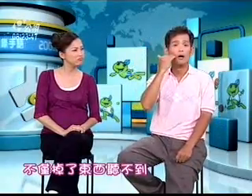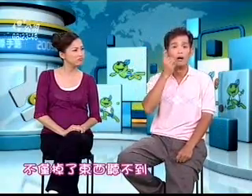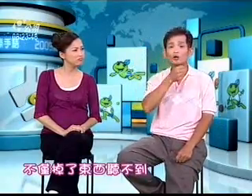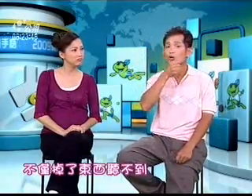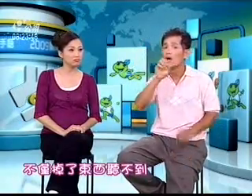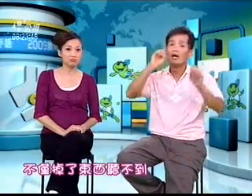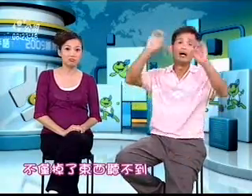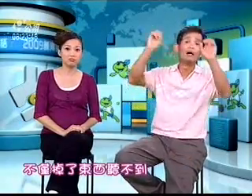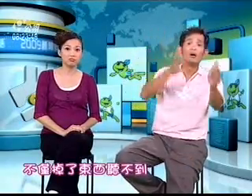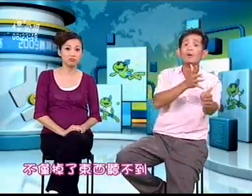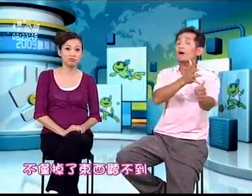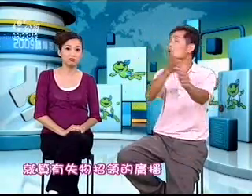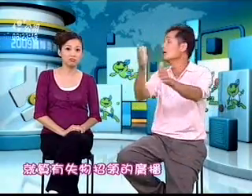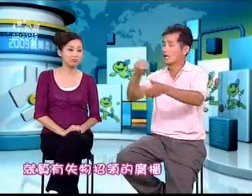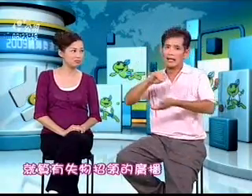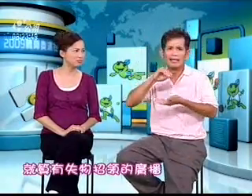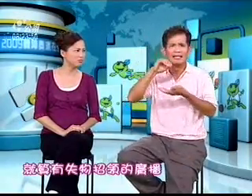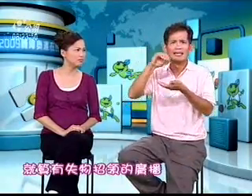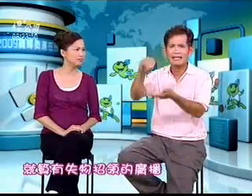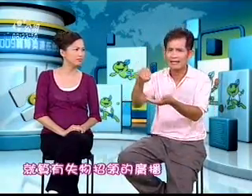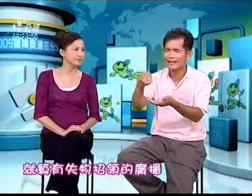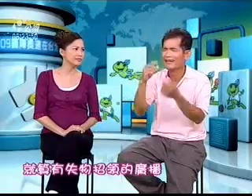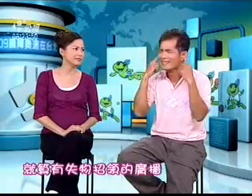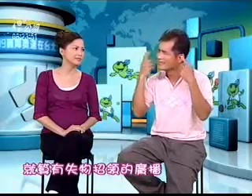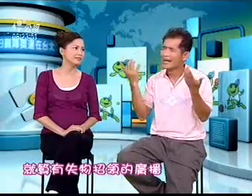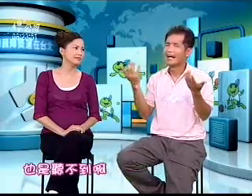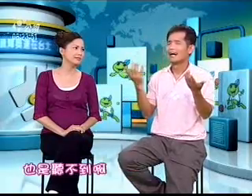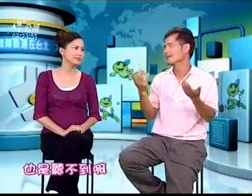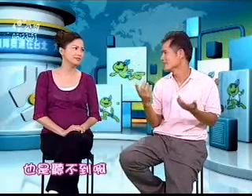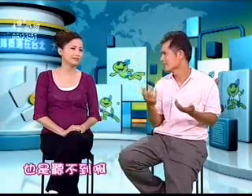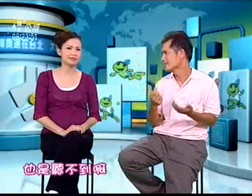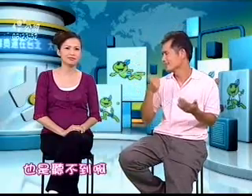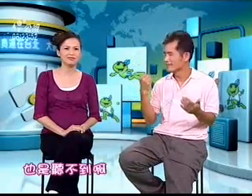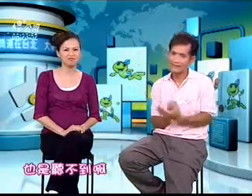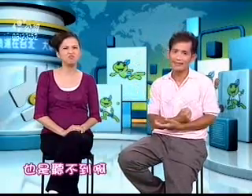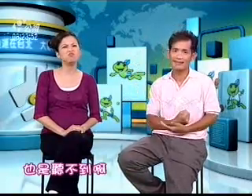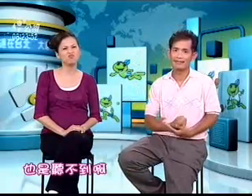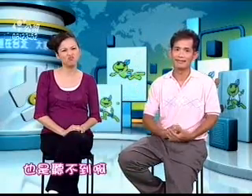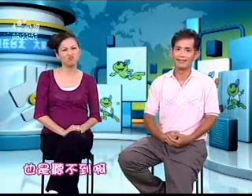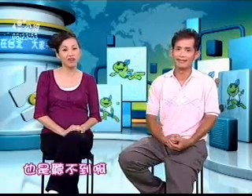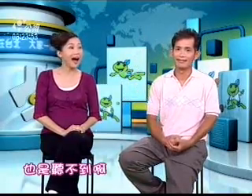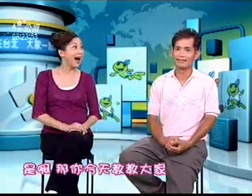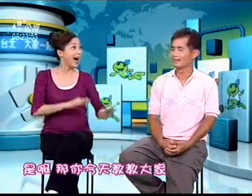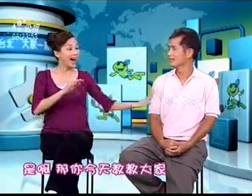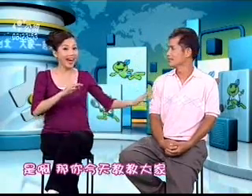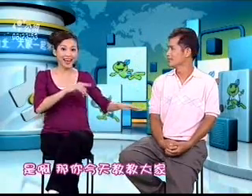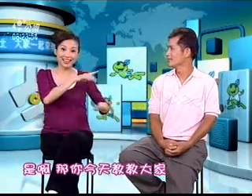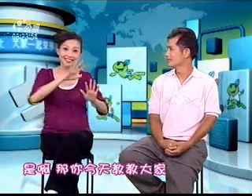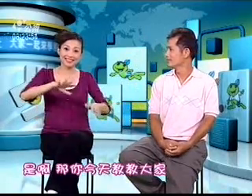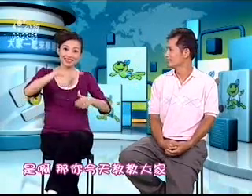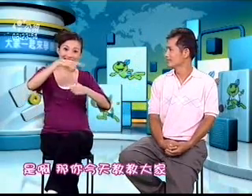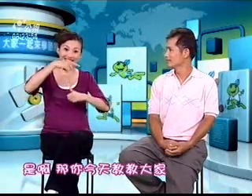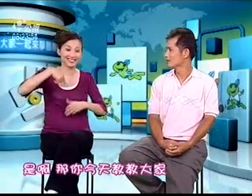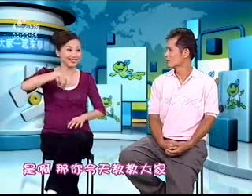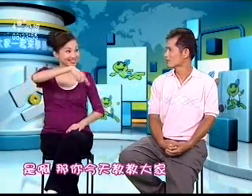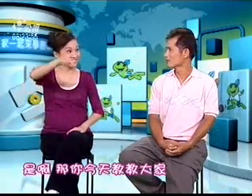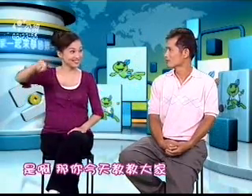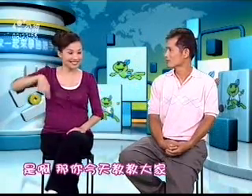东西听不到，就算有失物招领的广播也是听不到啊。 是啊，哎，那你今天教教大